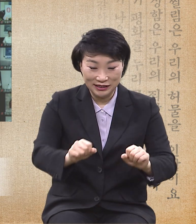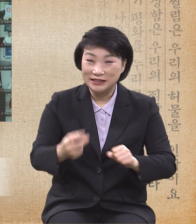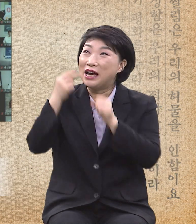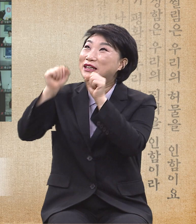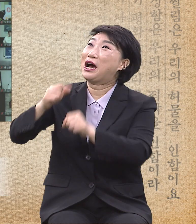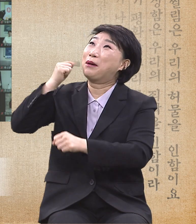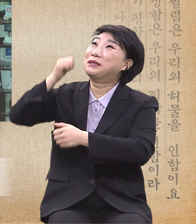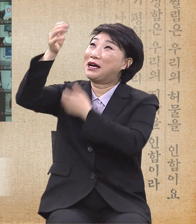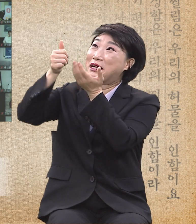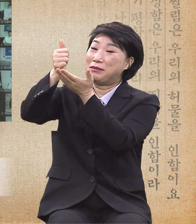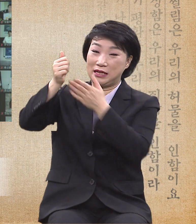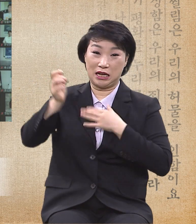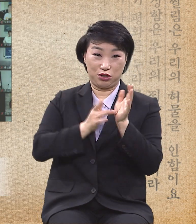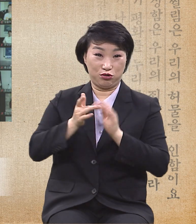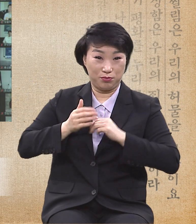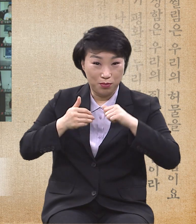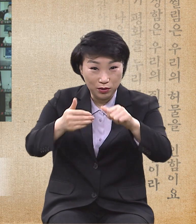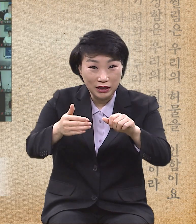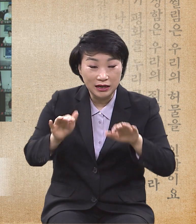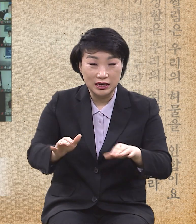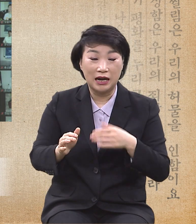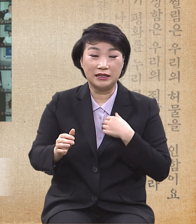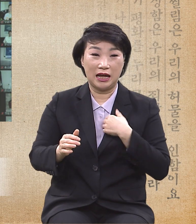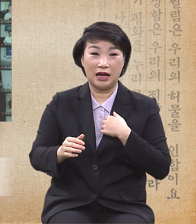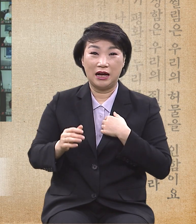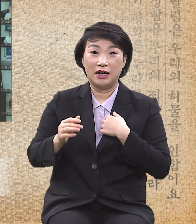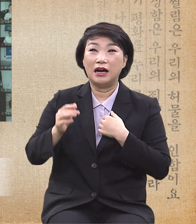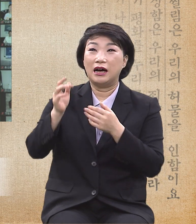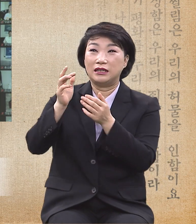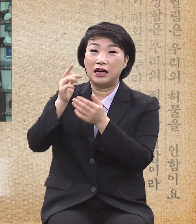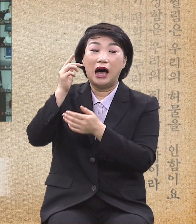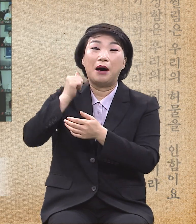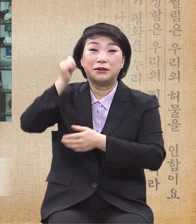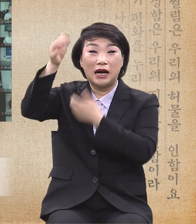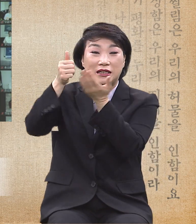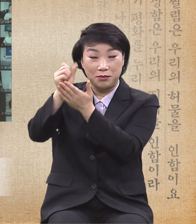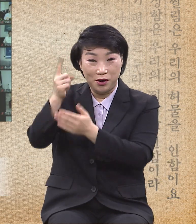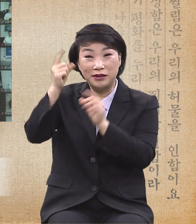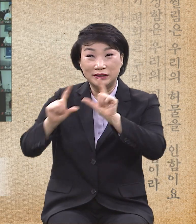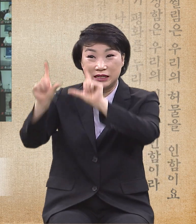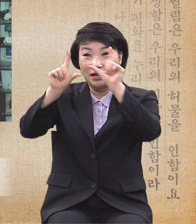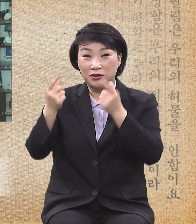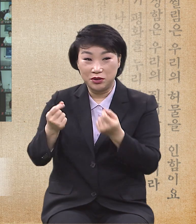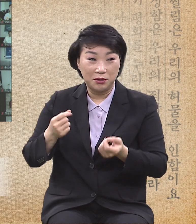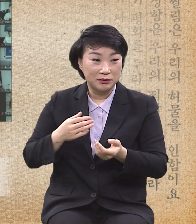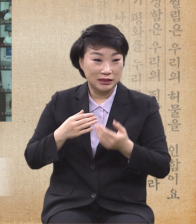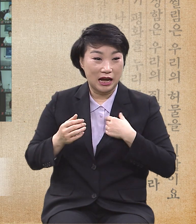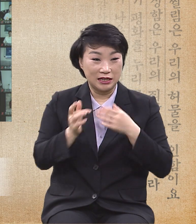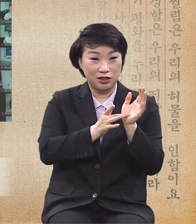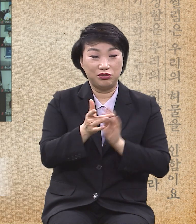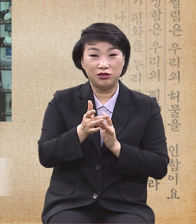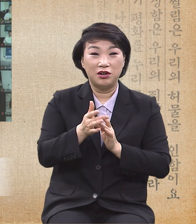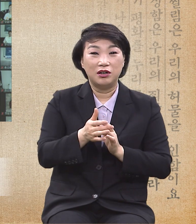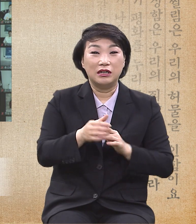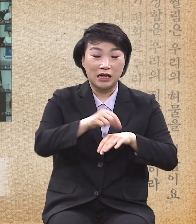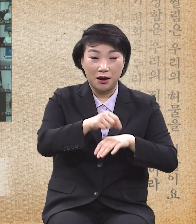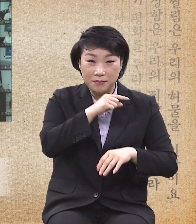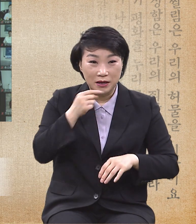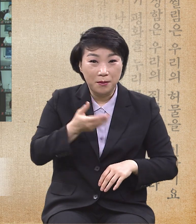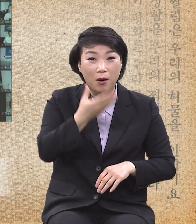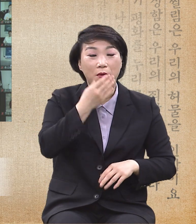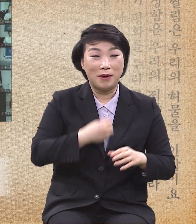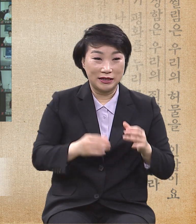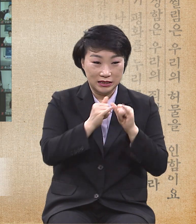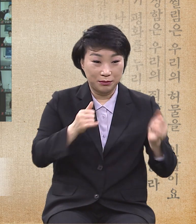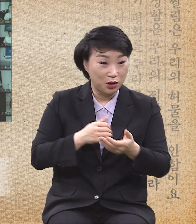살아계신 아버지께서 나를 보내심에 내가 아버지로 인하여 사는 것과 같이 나를 먹는 그 사람도